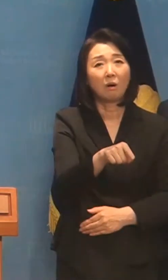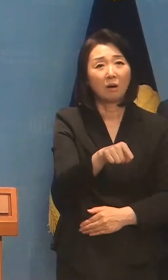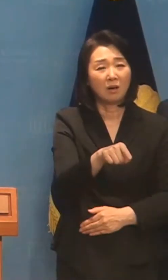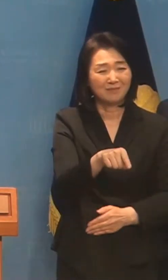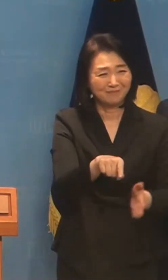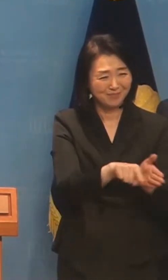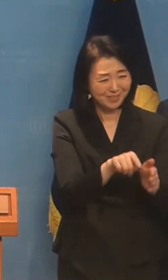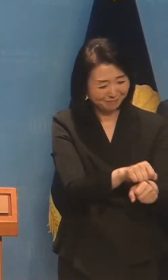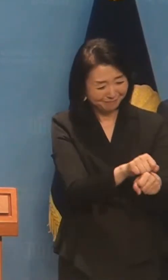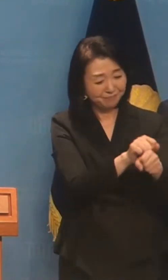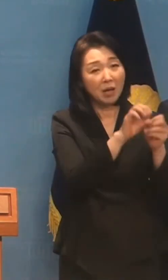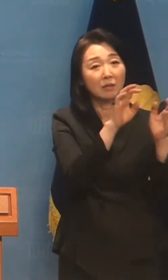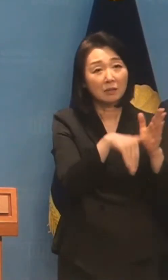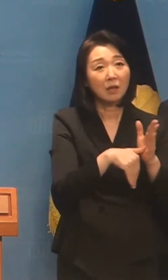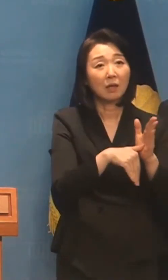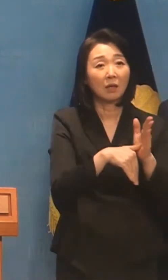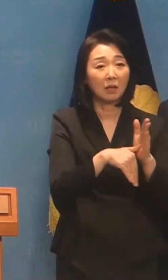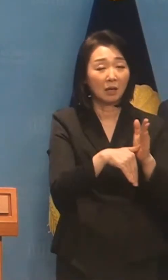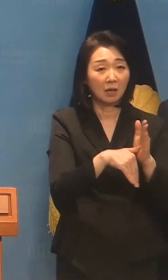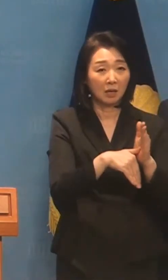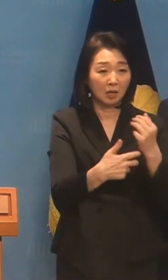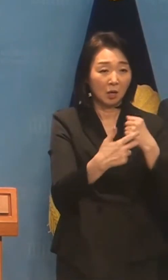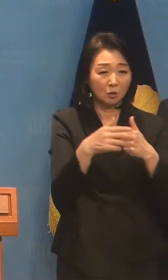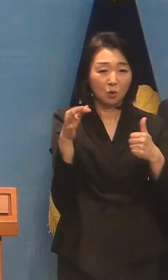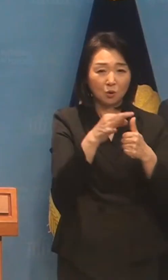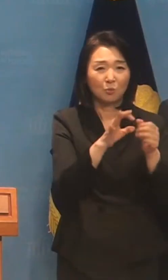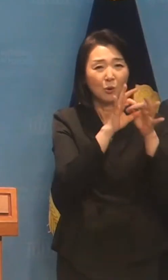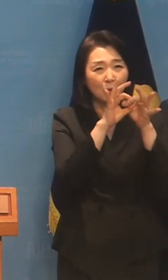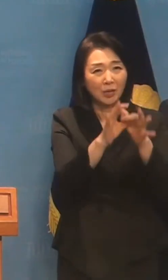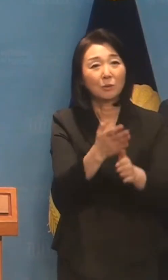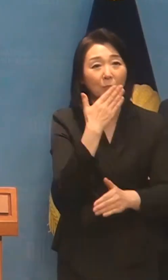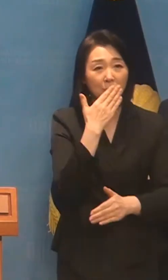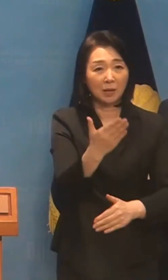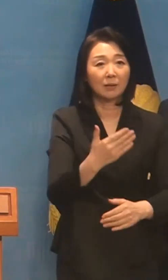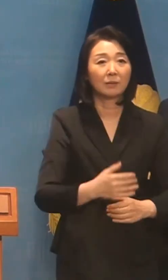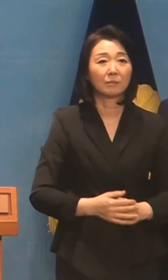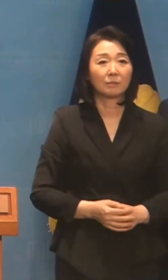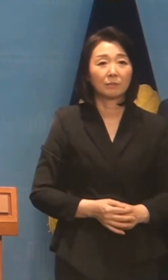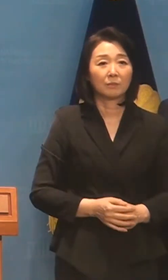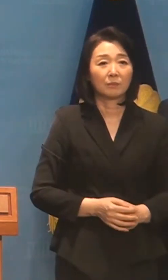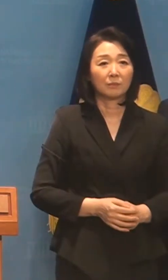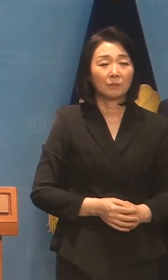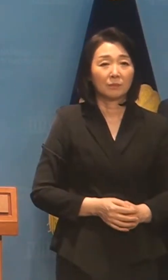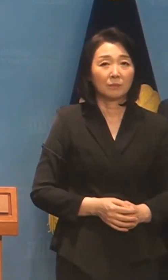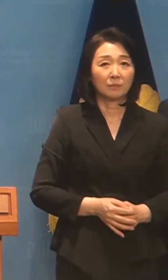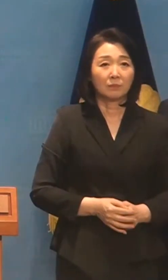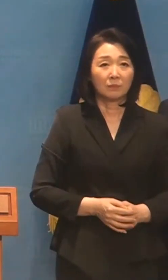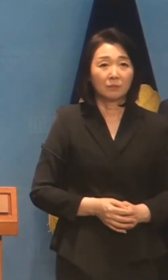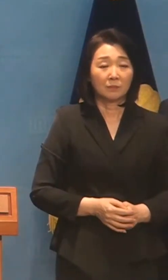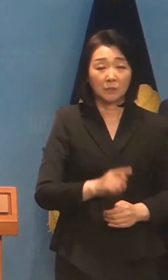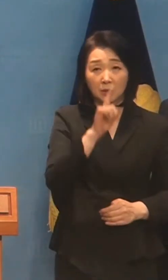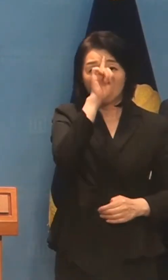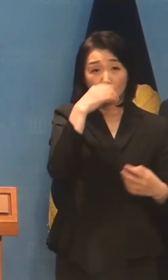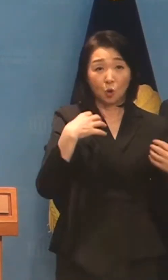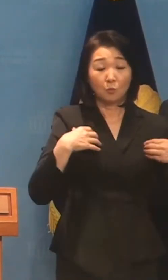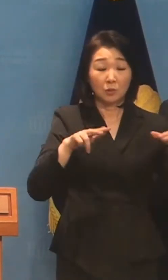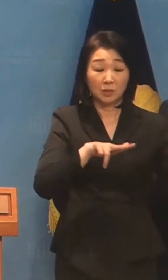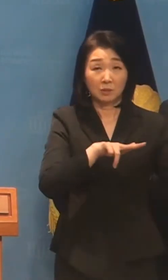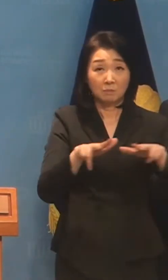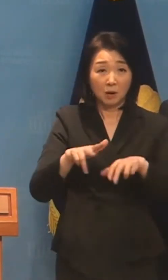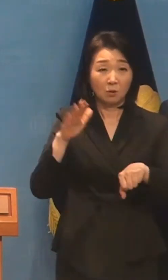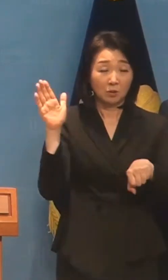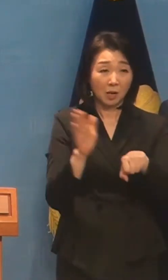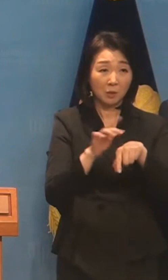쌓아나갈 때야만이 비로소 의료급여 제도의 지속 가능성도 높아질 수 있을 것이라고 생각합니다. 그러니 정부는 지금 바로